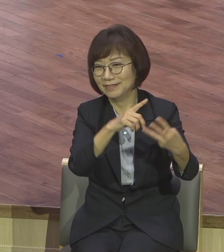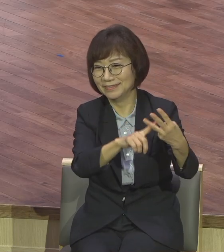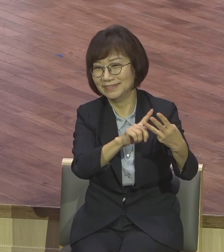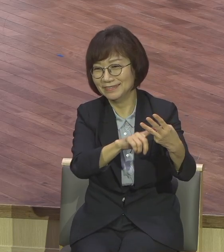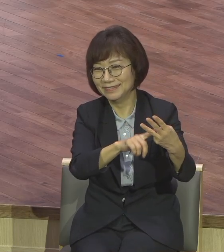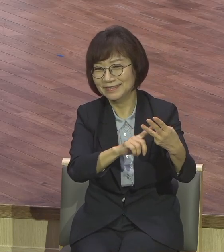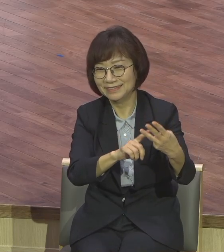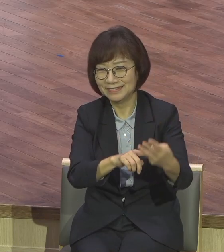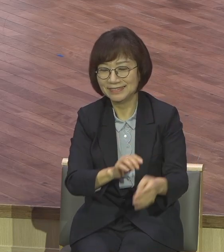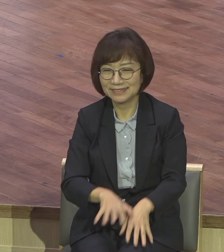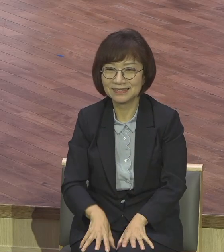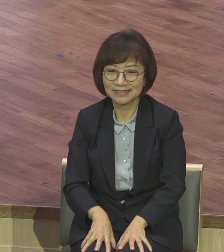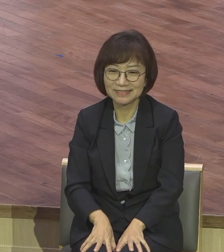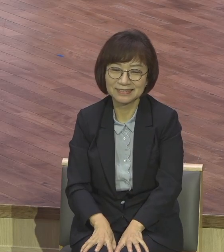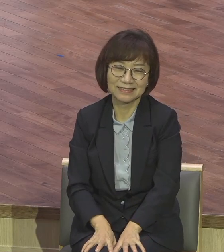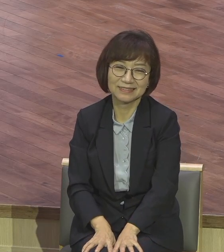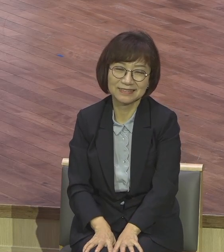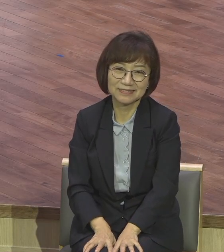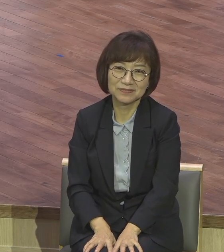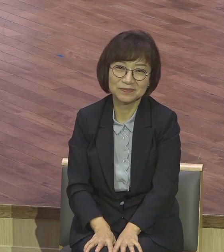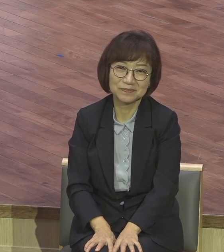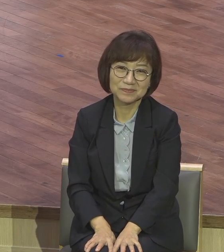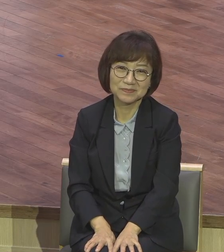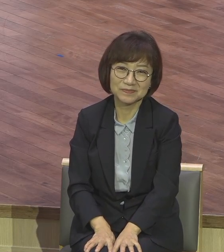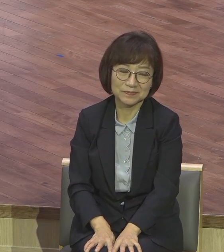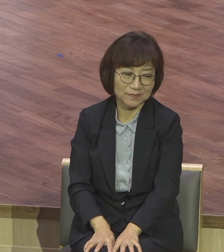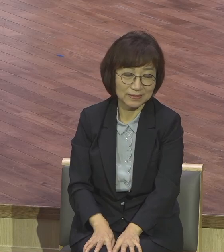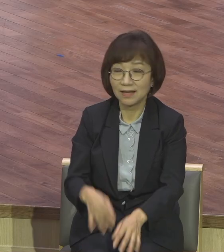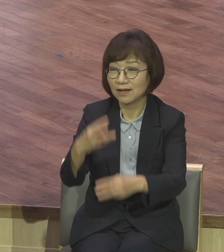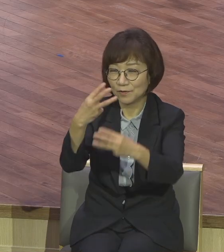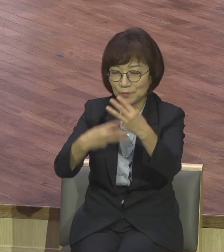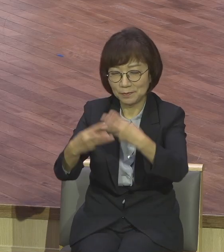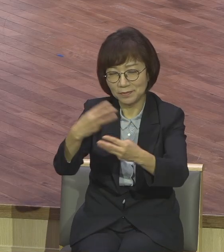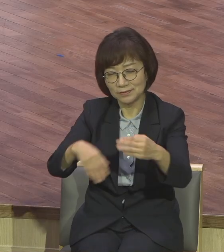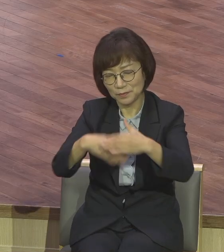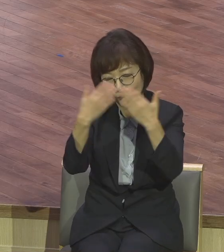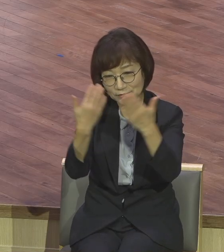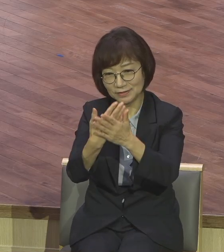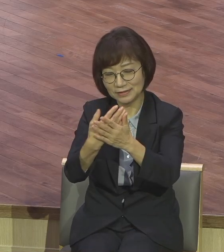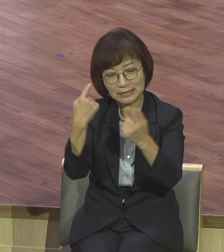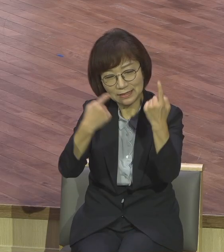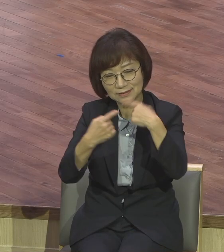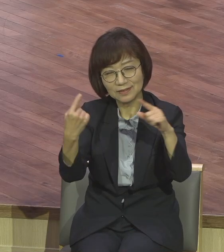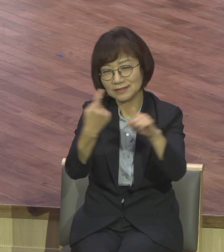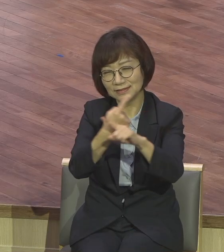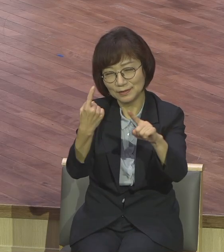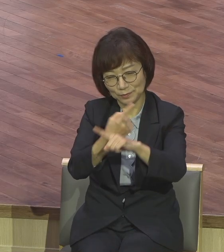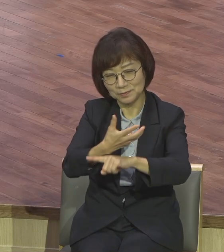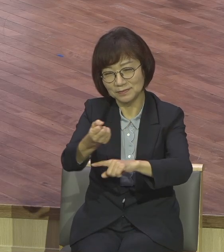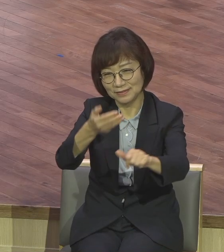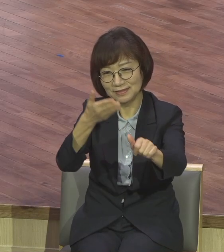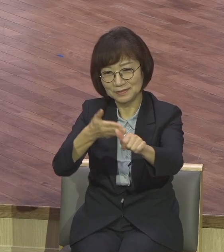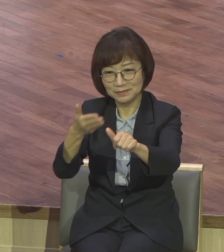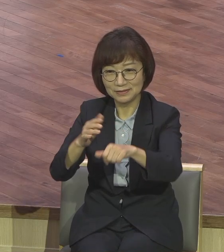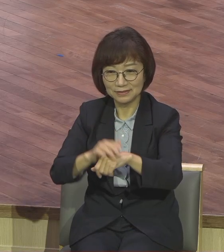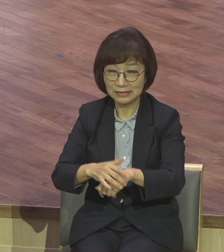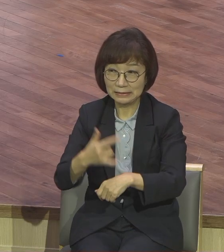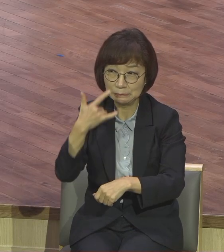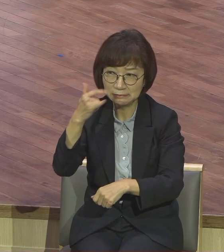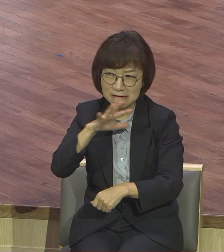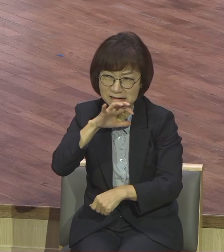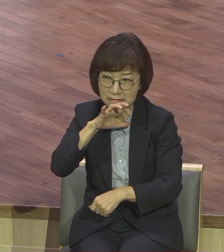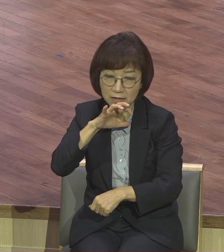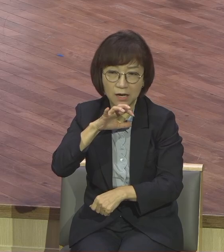어불성설이 어디 있습니까? 다 렘넌트들 치유받으시기 바랍니다. 사단 속임수요. 그거 다